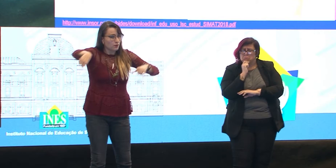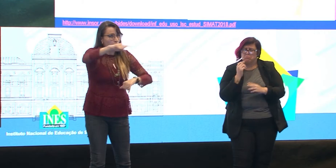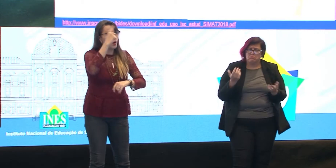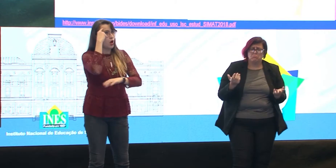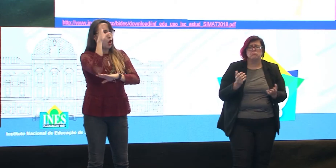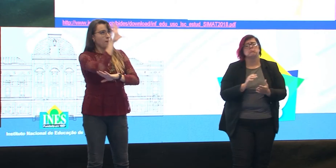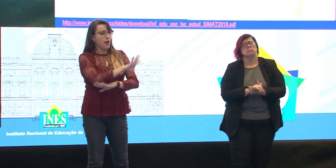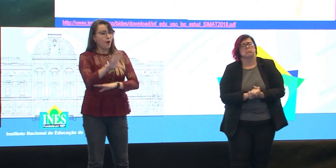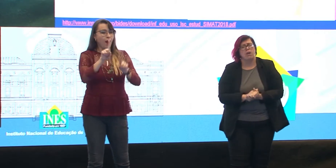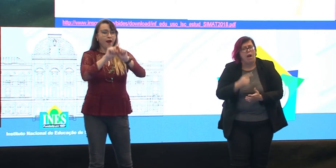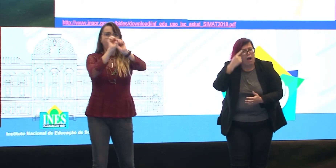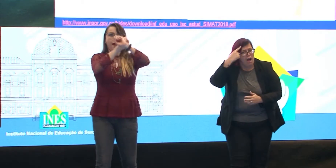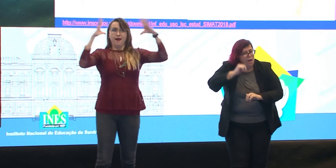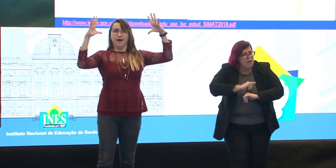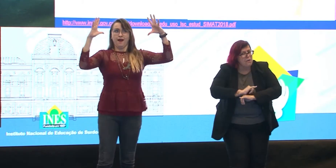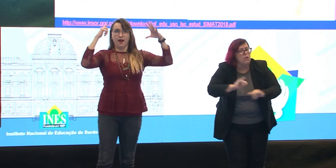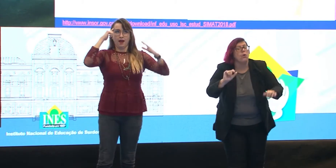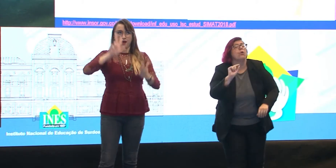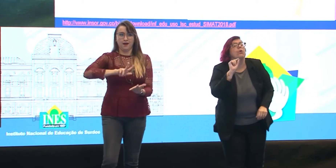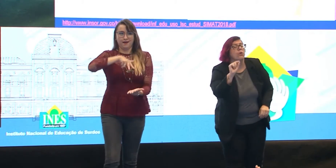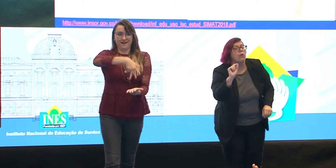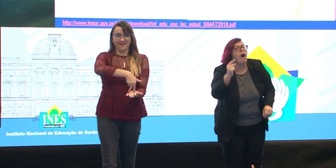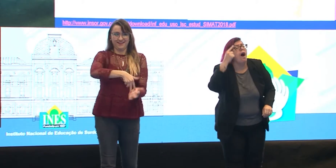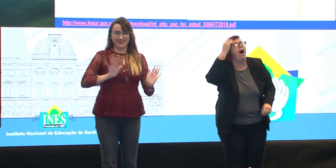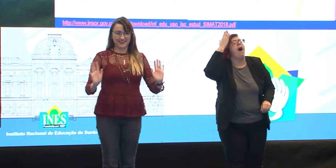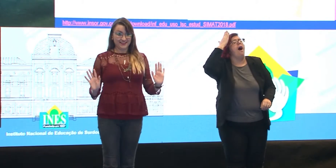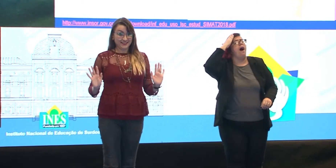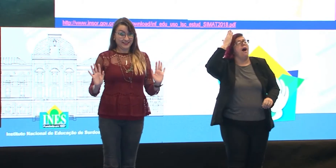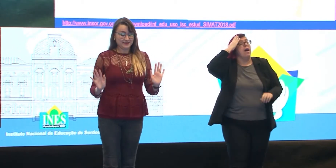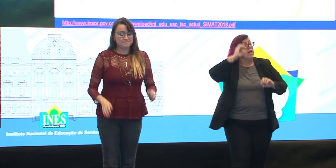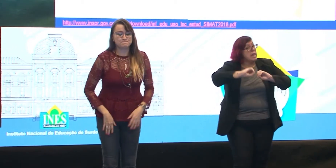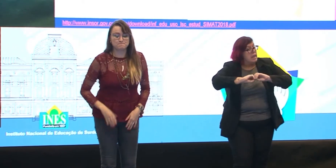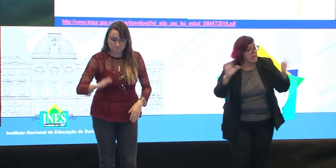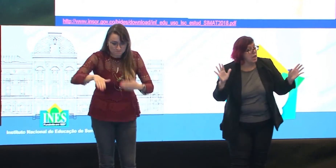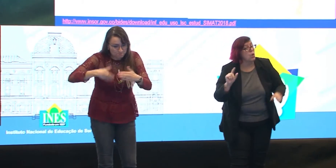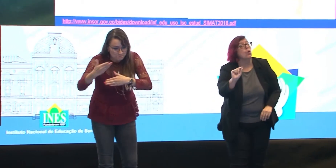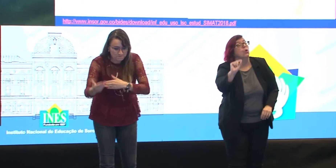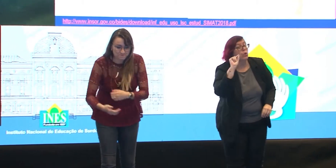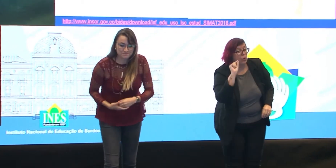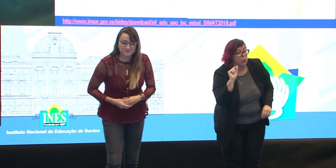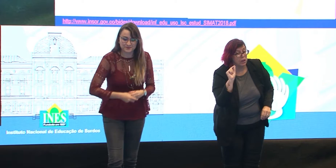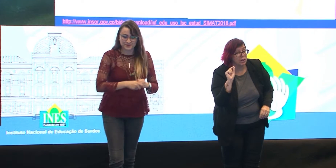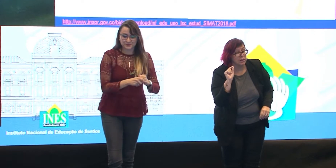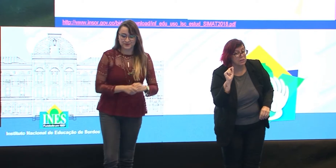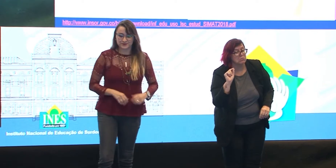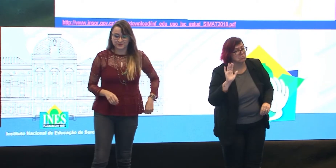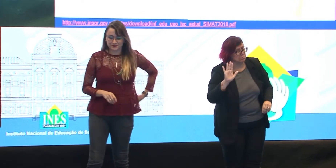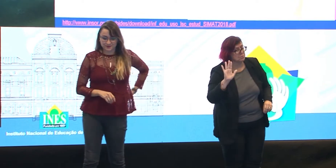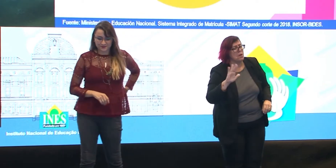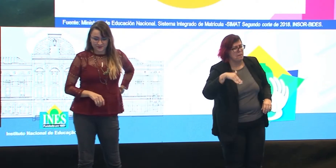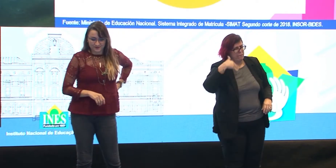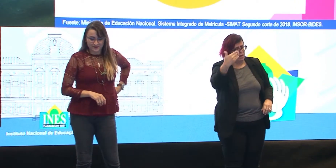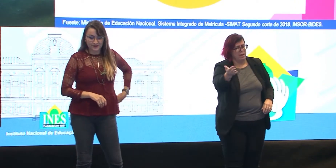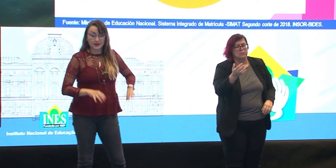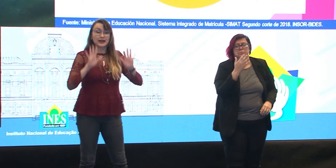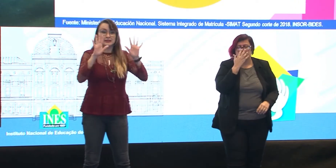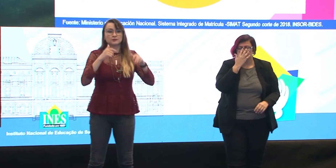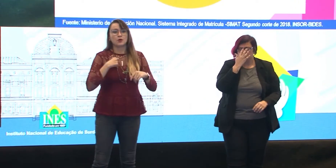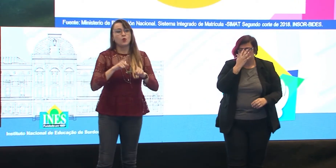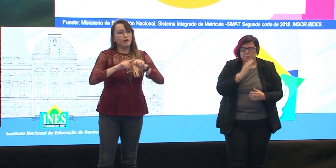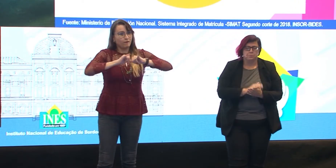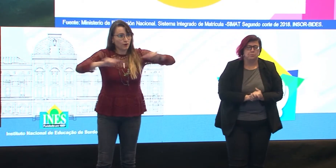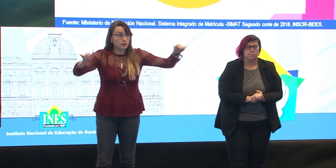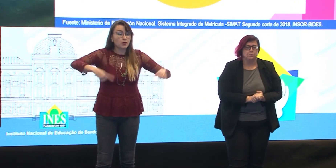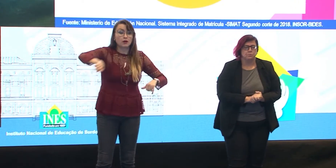nas escolas inclusive. Então, eu trouxe aqui esse mapa para que vocês tenham uma ideia de como